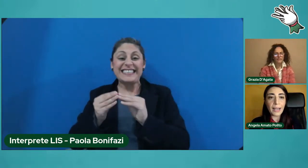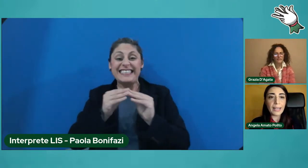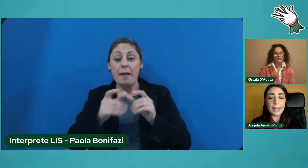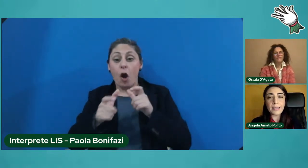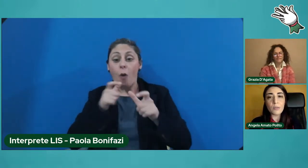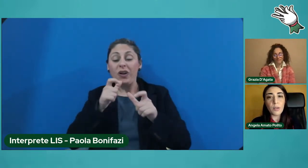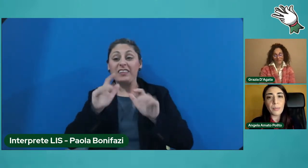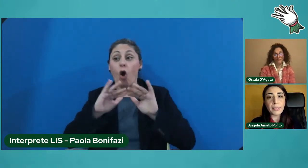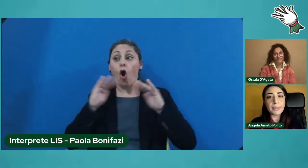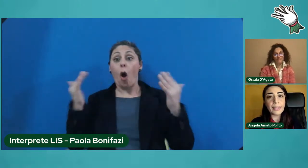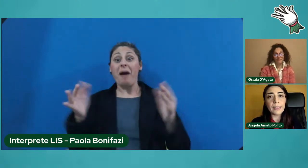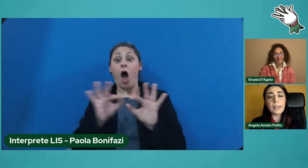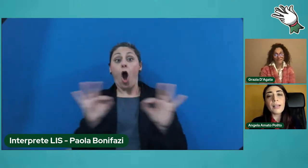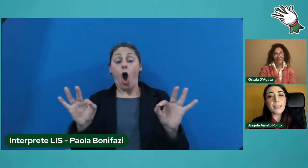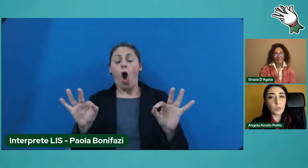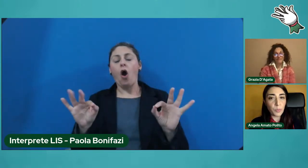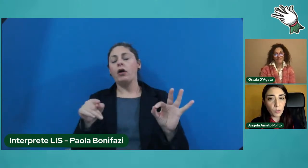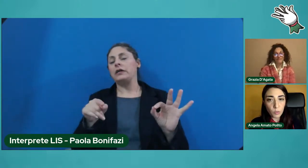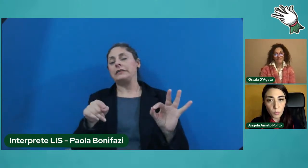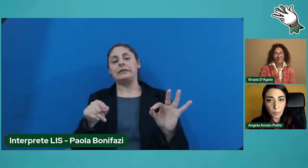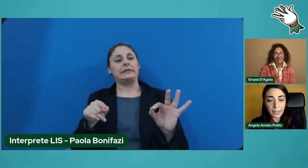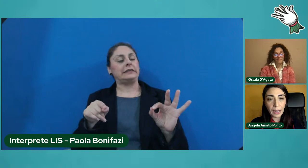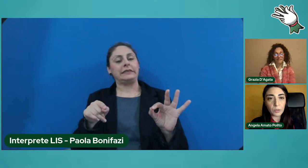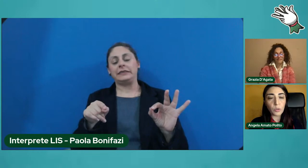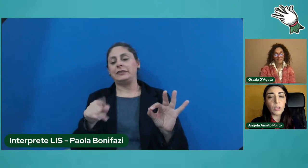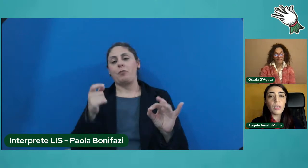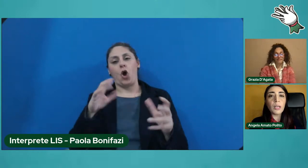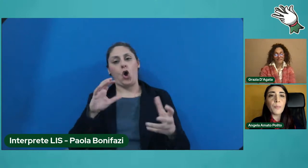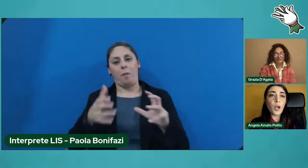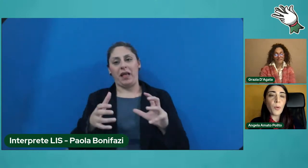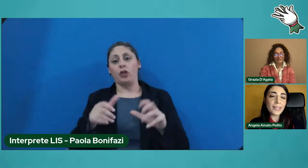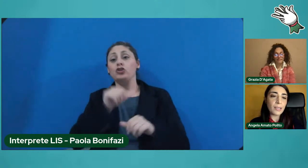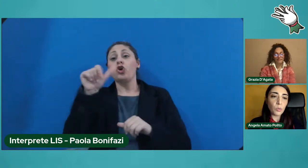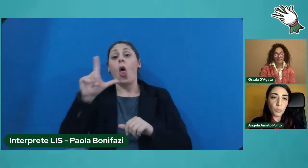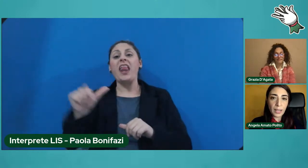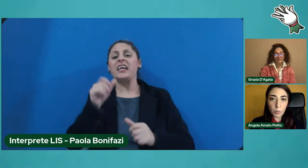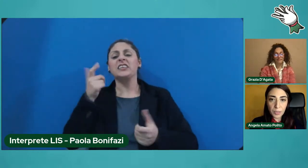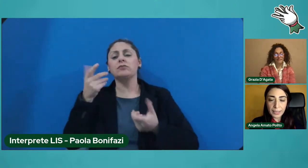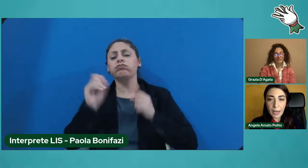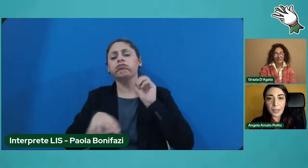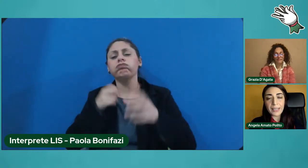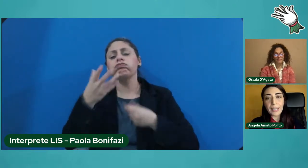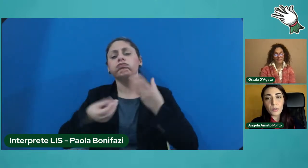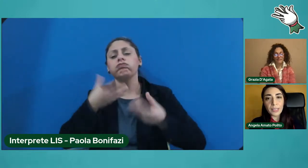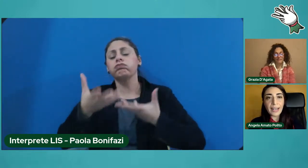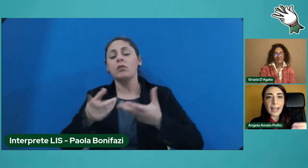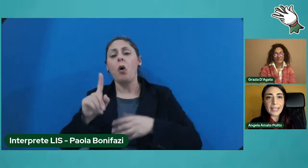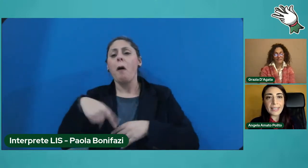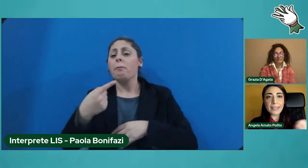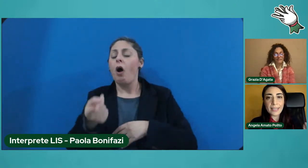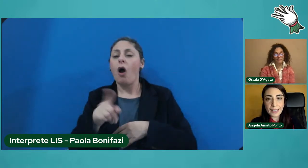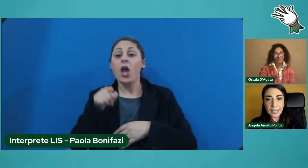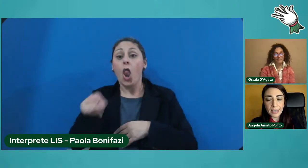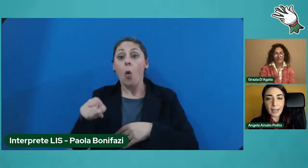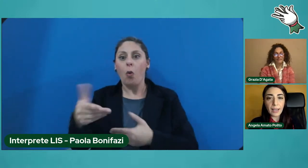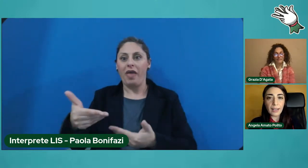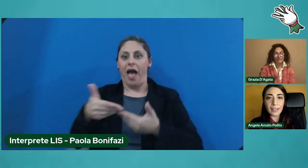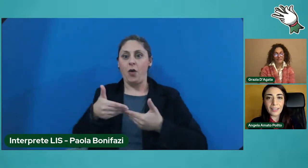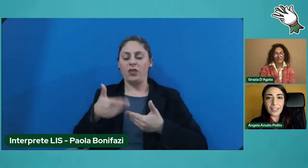globale è sicuramente stato per lui complicato. Però poi è stato lui la guida, perché non era la LIS in sé,